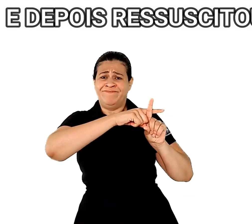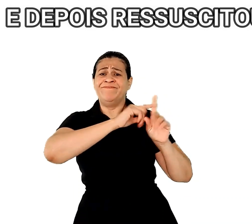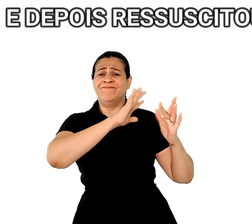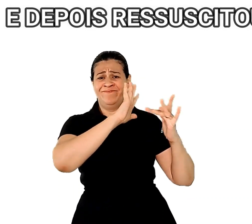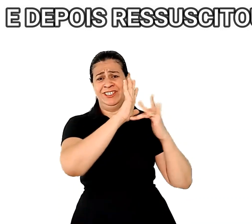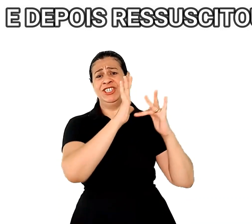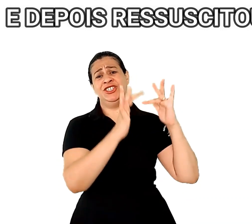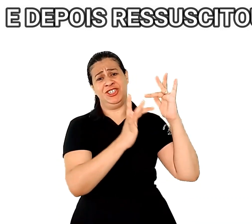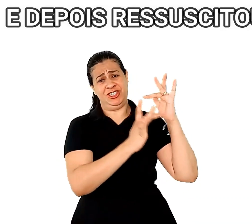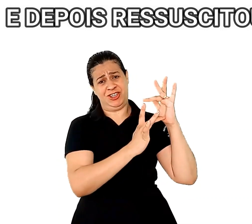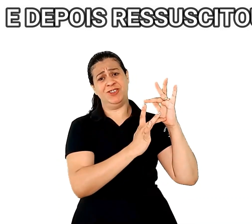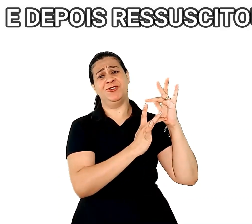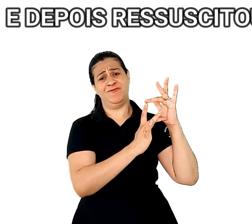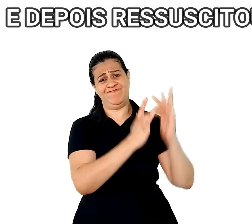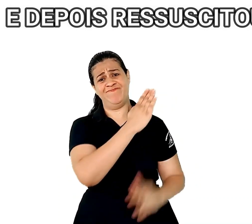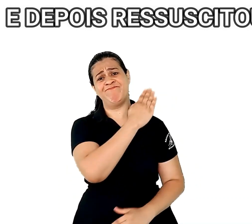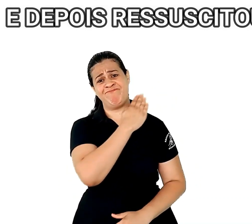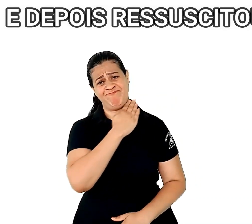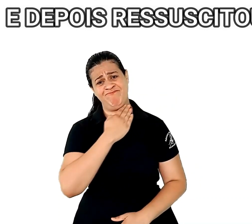Cruz, Jesus